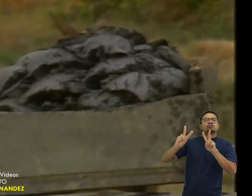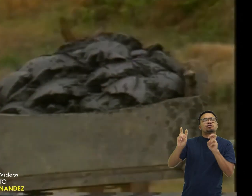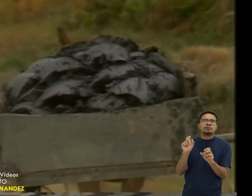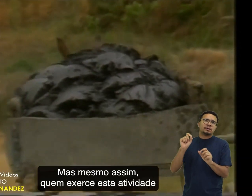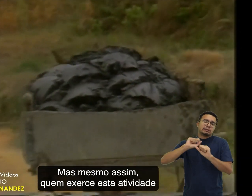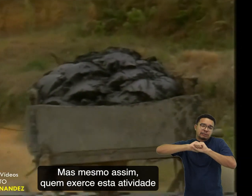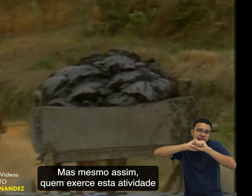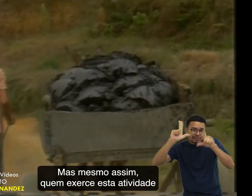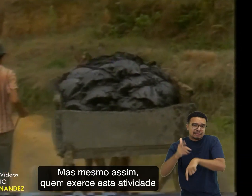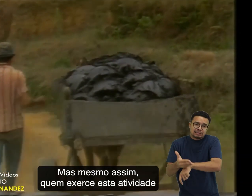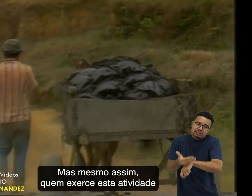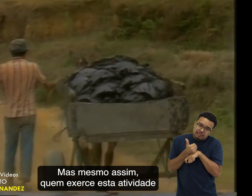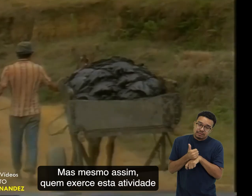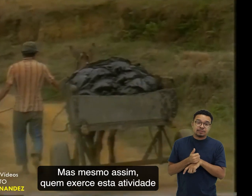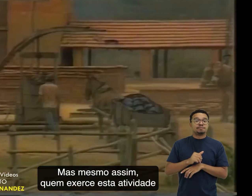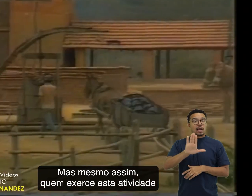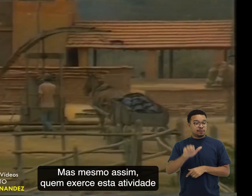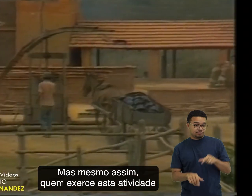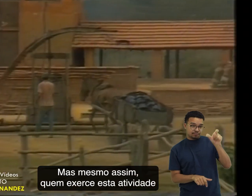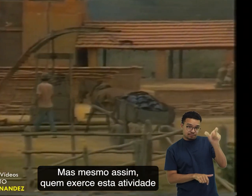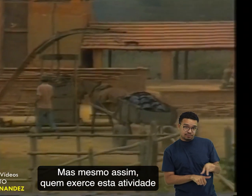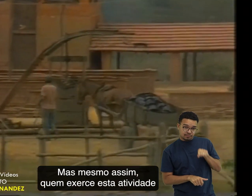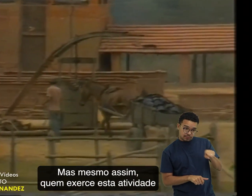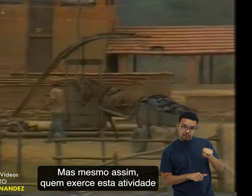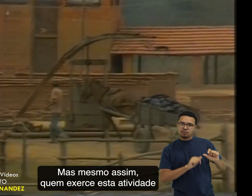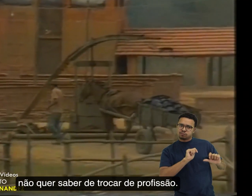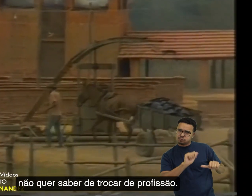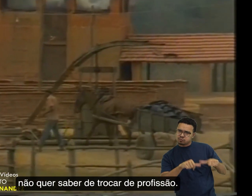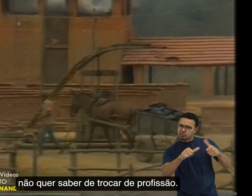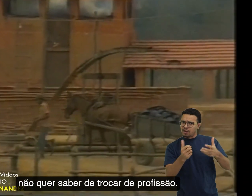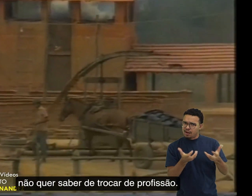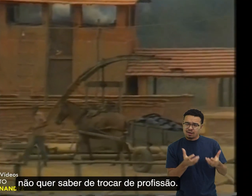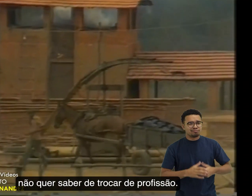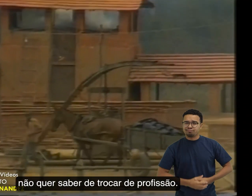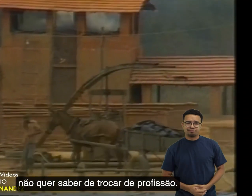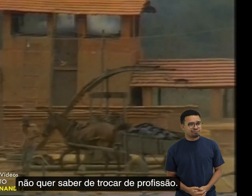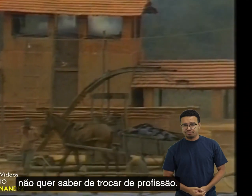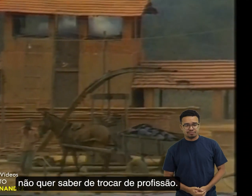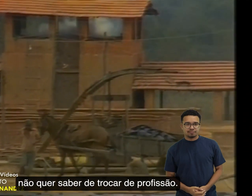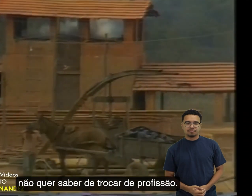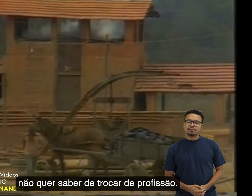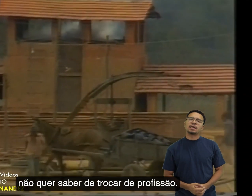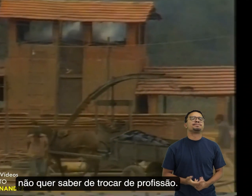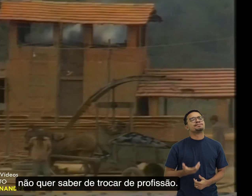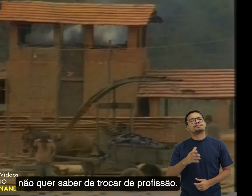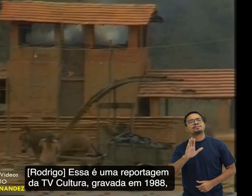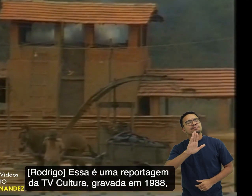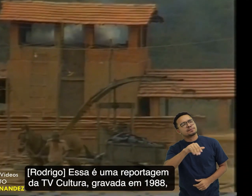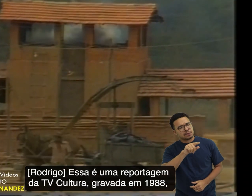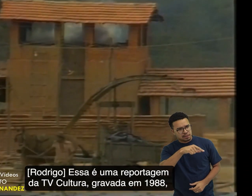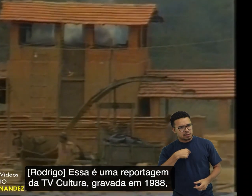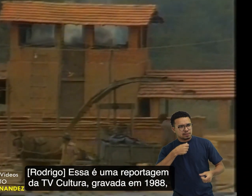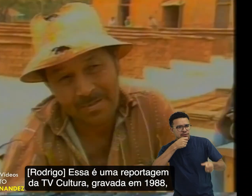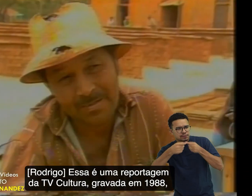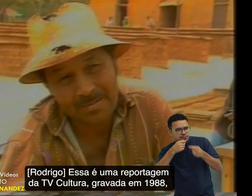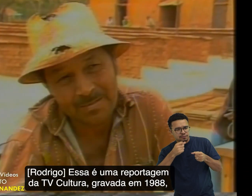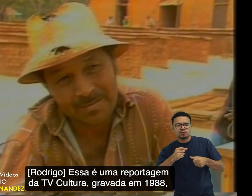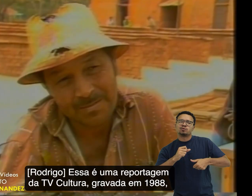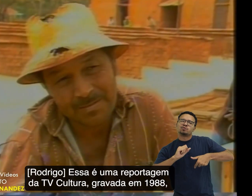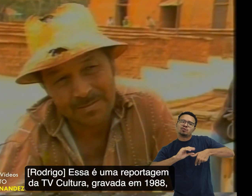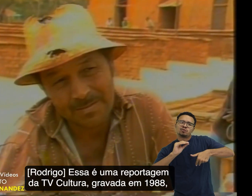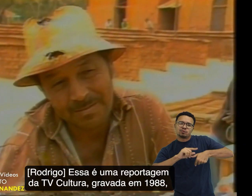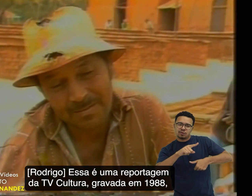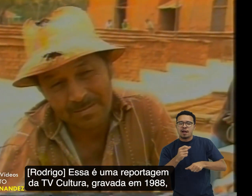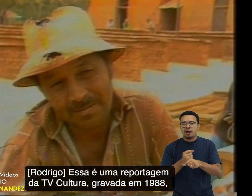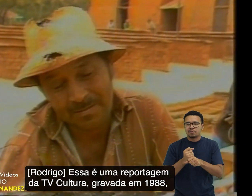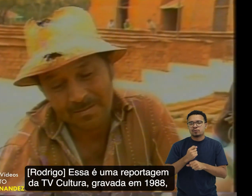dar conta do recado. Mas mesmo assim, quem exerce esta atividade não quer saber de trocar de profissão. Essa é uma